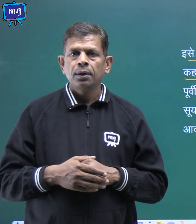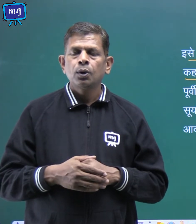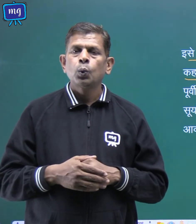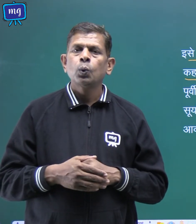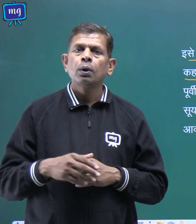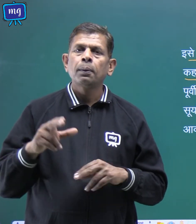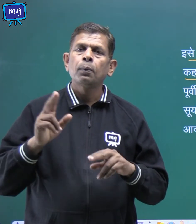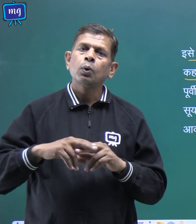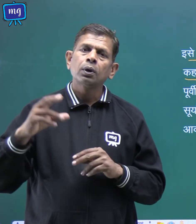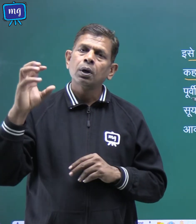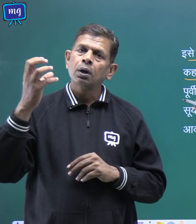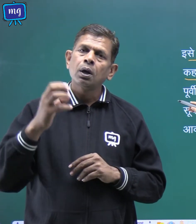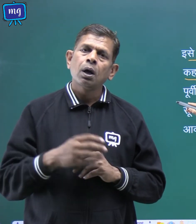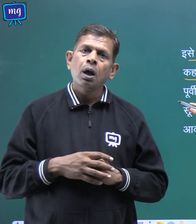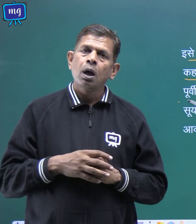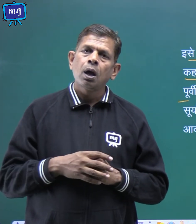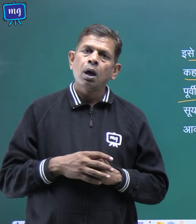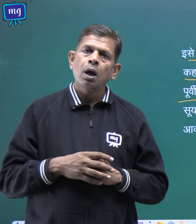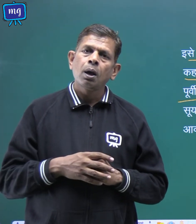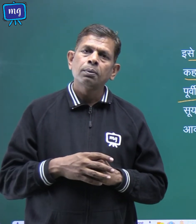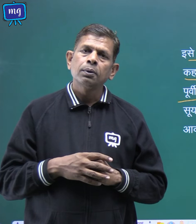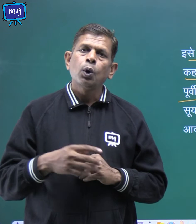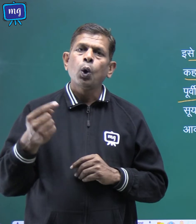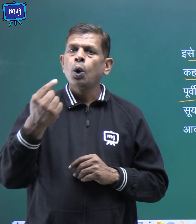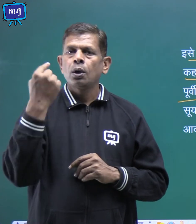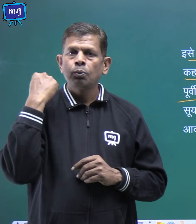शुक्र पूर्वी आकाश में